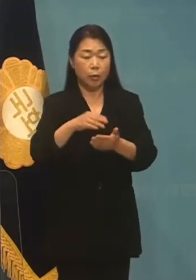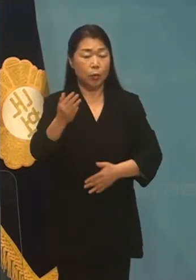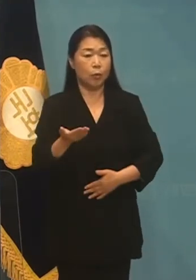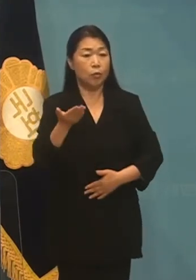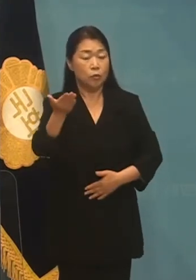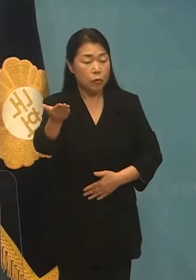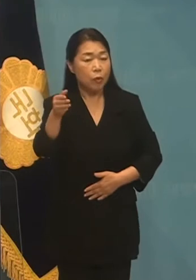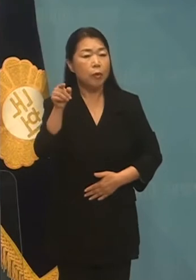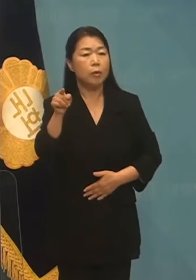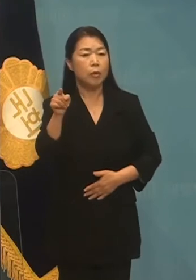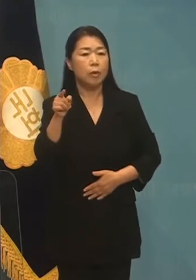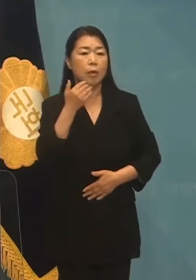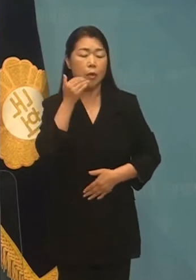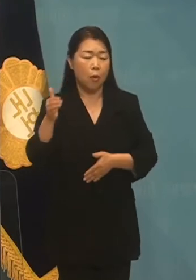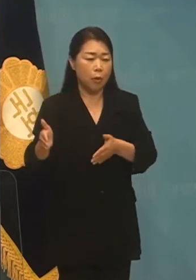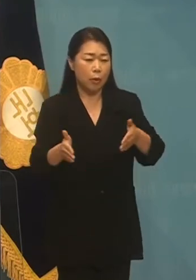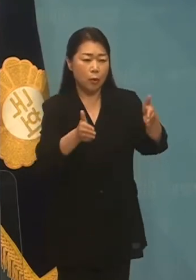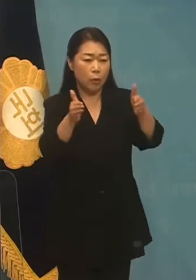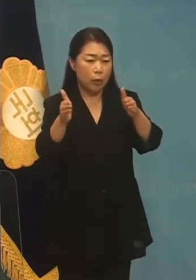즈음에는 경기도의